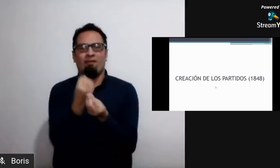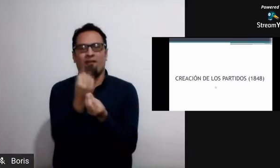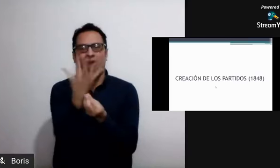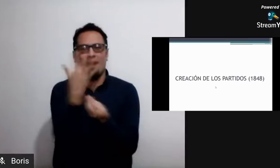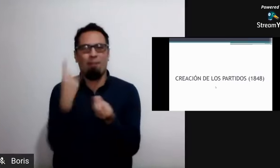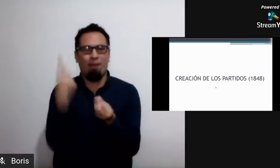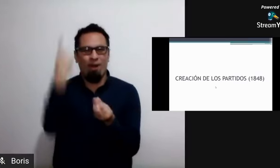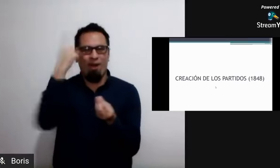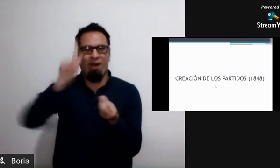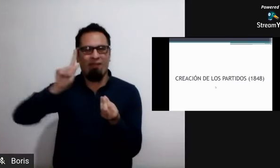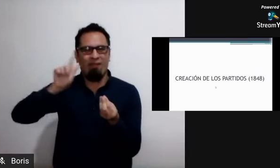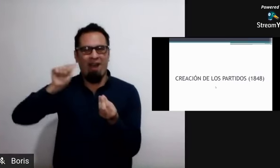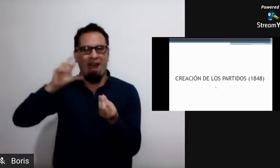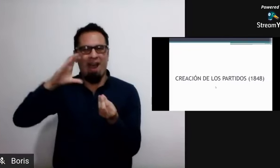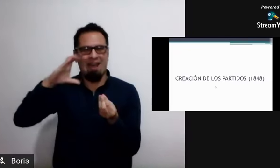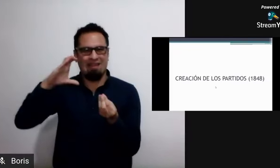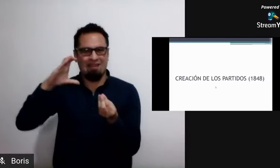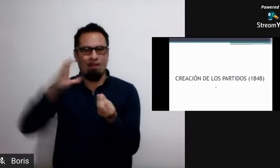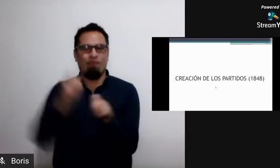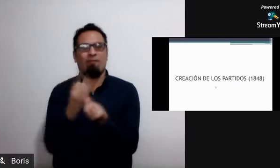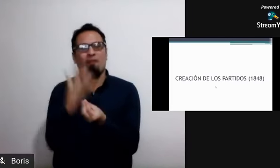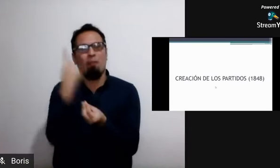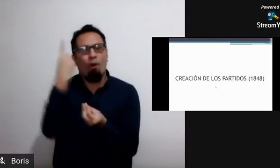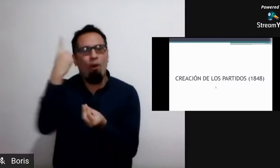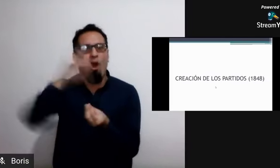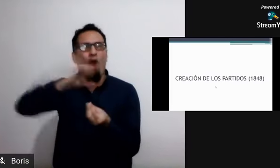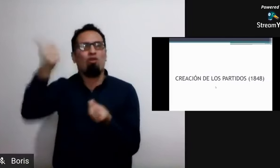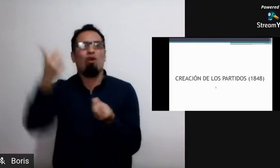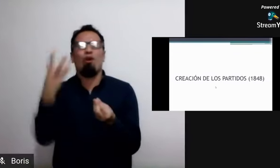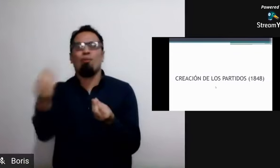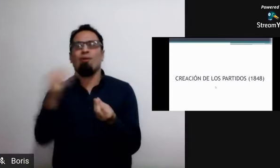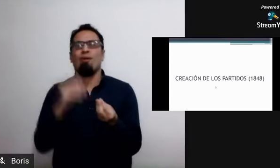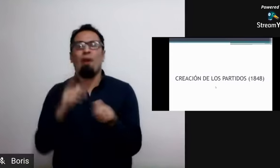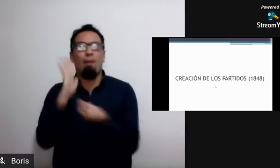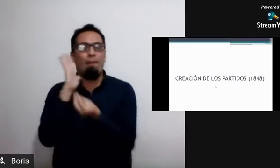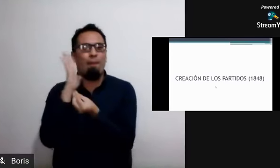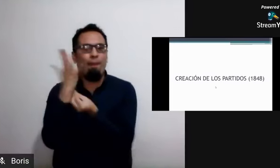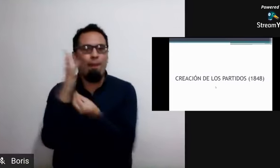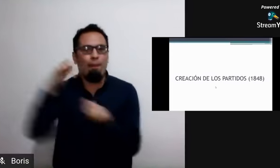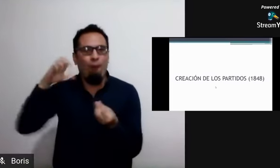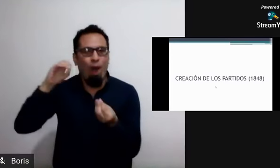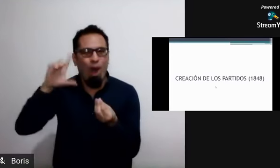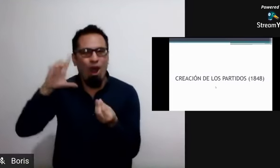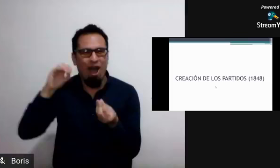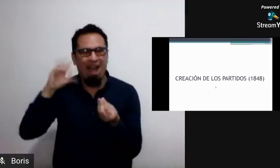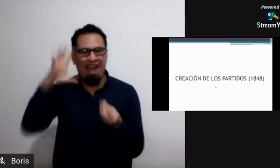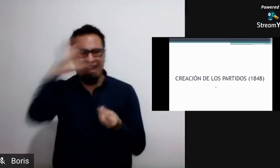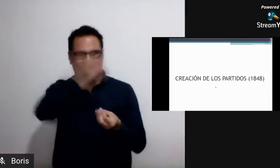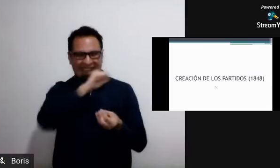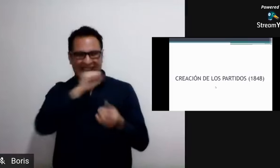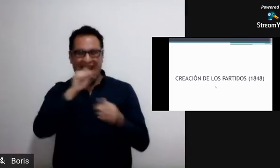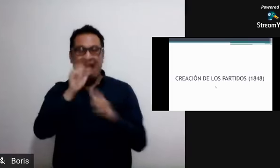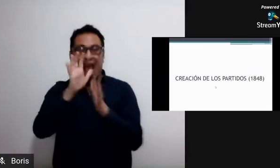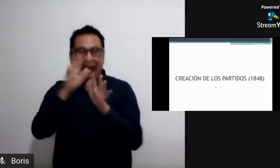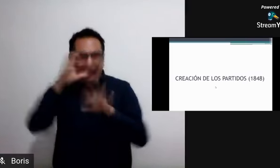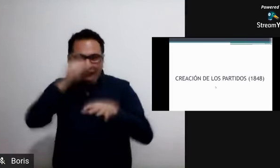los liberales, el partido político de la FARC, los conservadores, el Partido Verde, el Polo